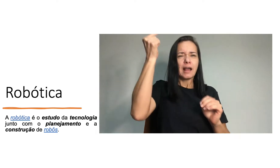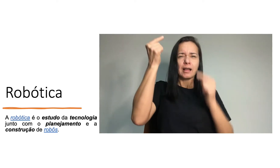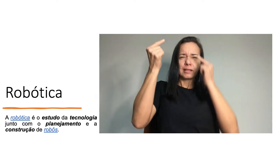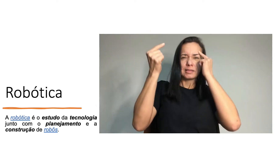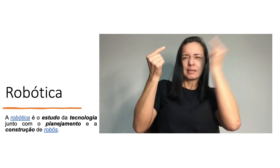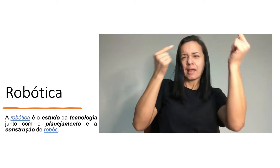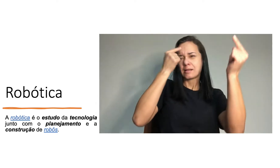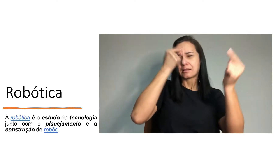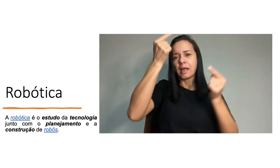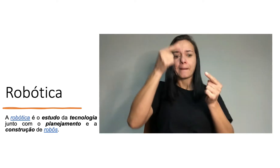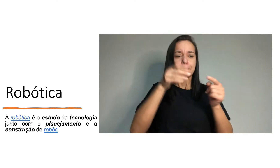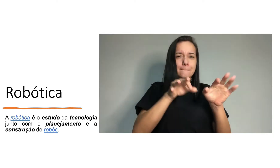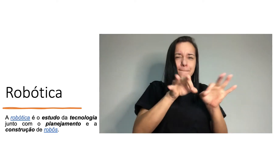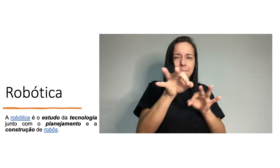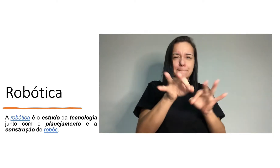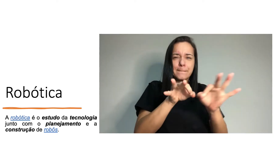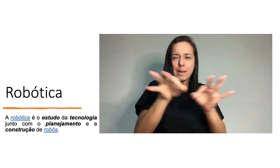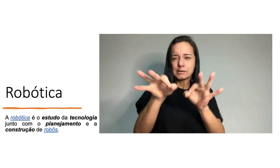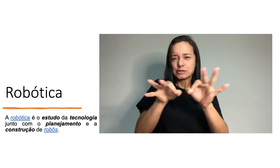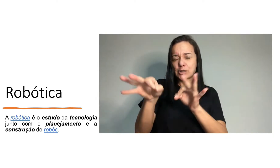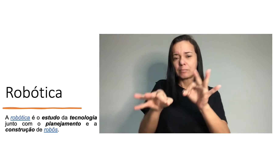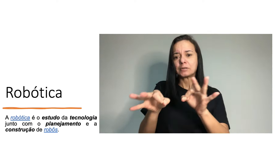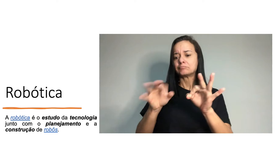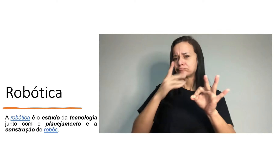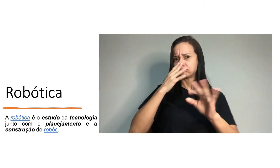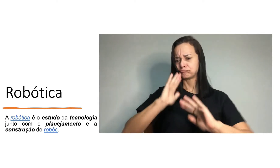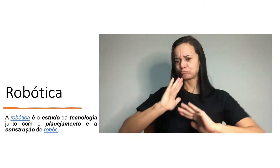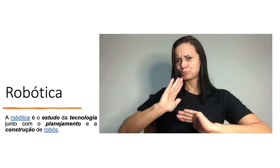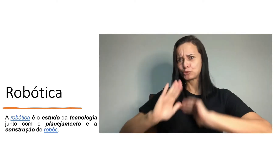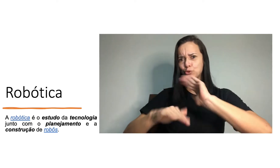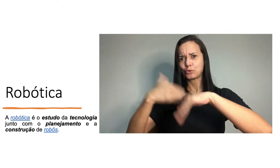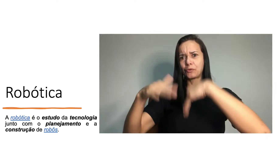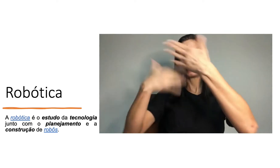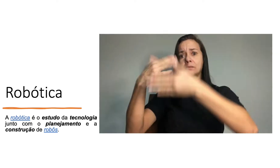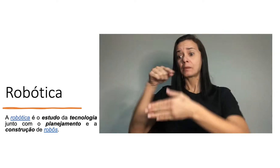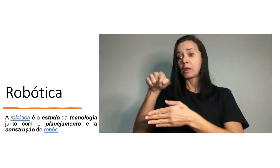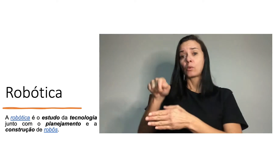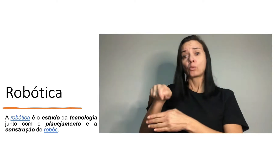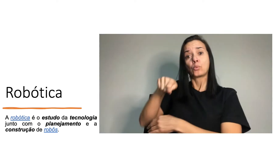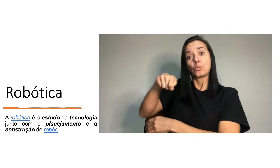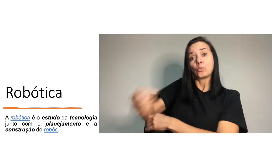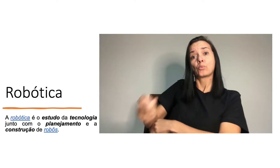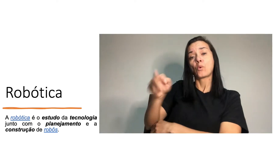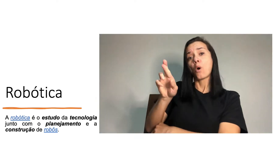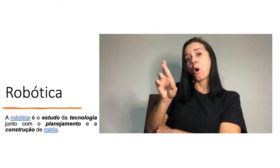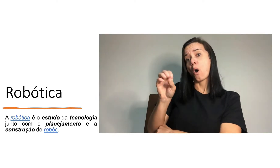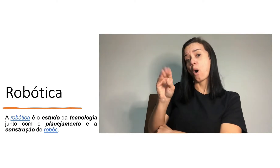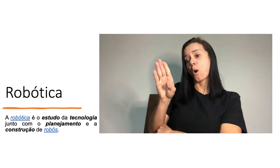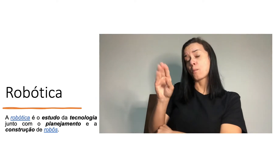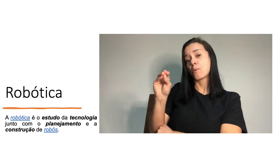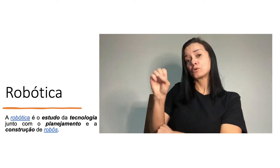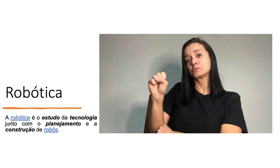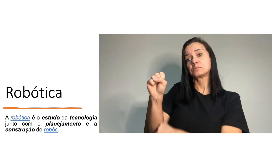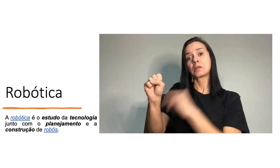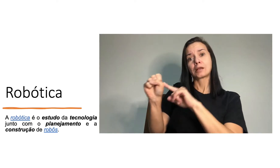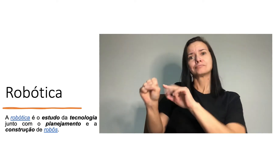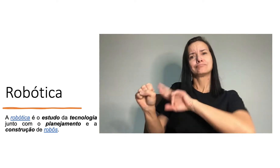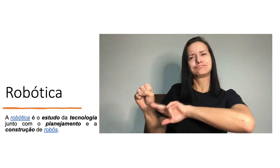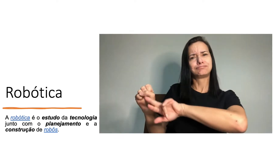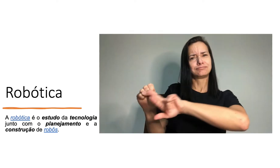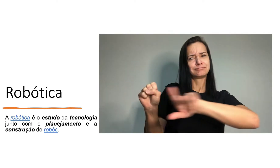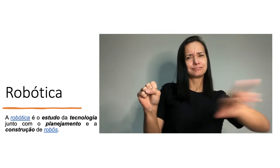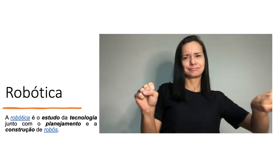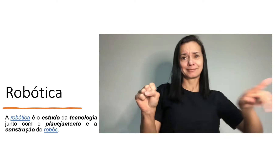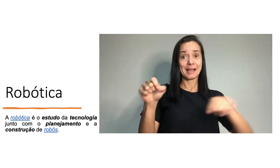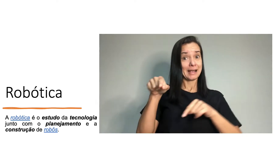junto com o planejamento de ideias e construção de robôs, dos